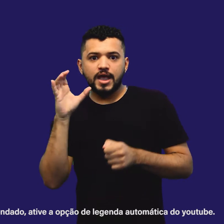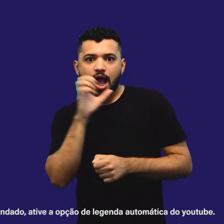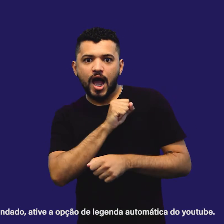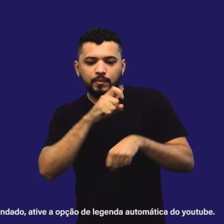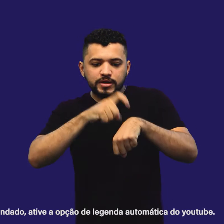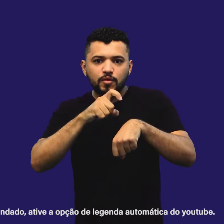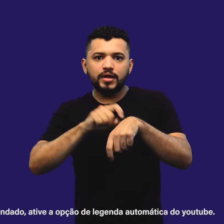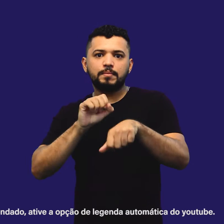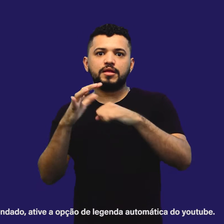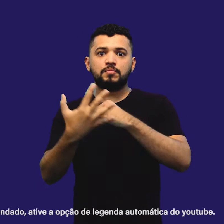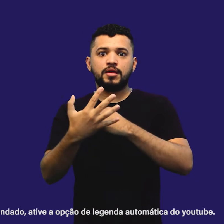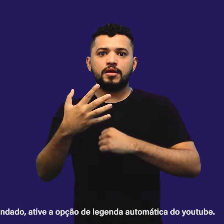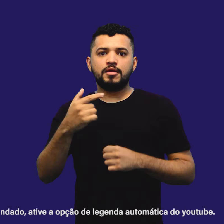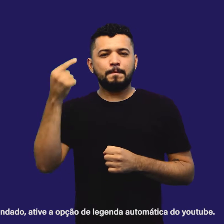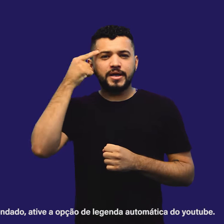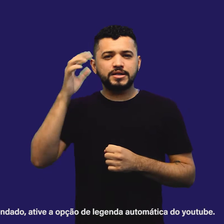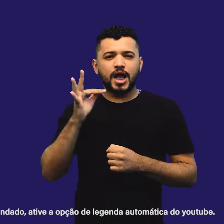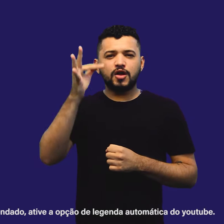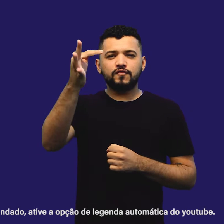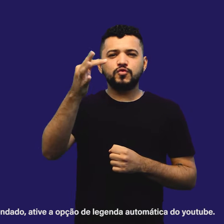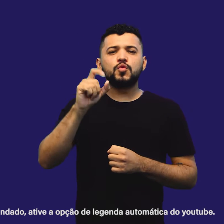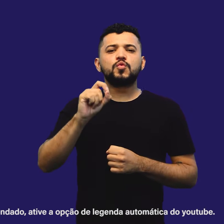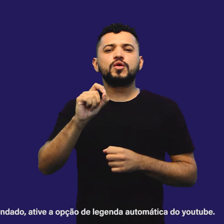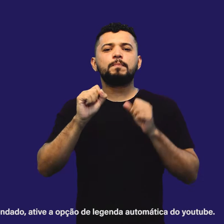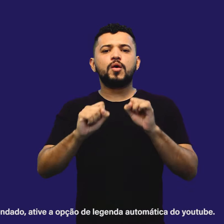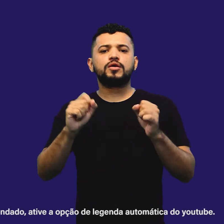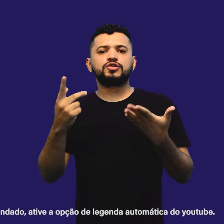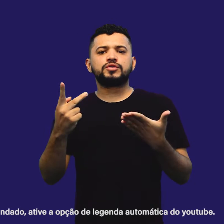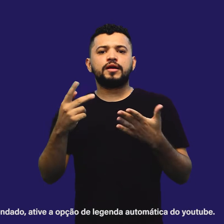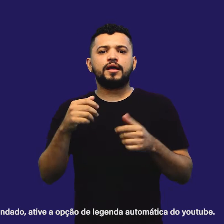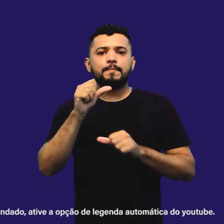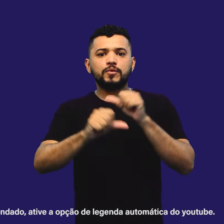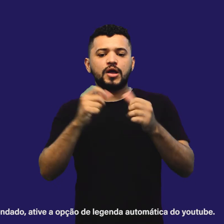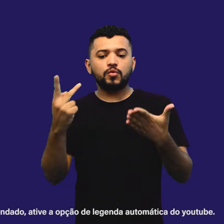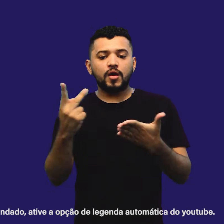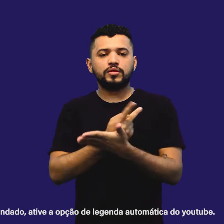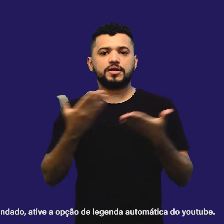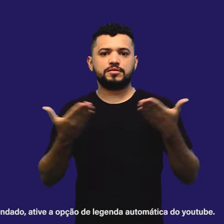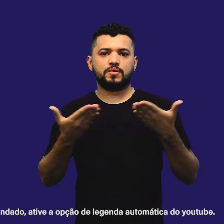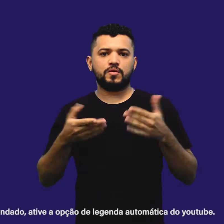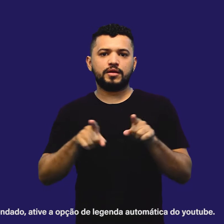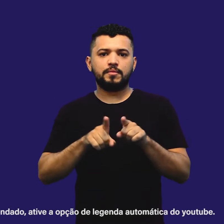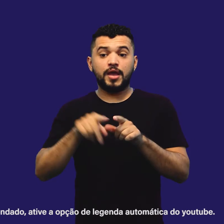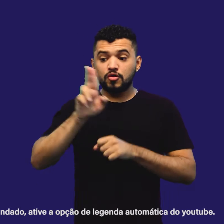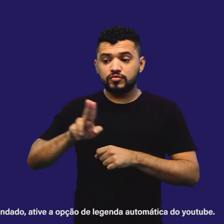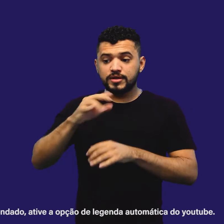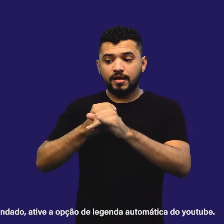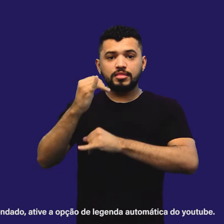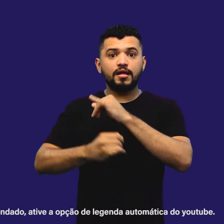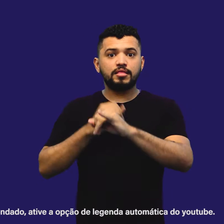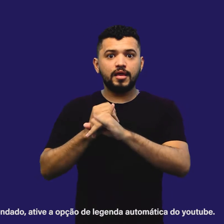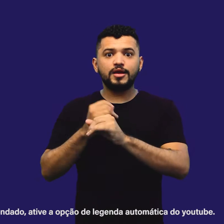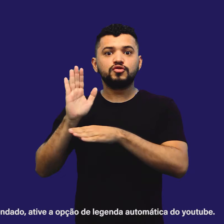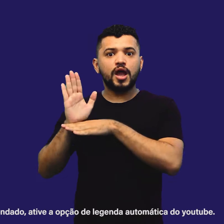nesse momento, ter uma visão lúcida do que estava acontecendo, foi muito importante, né? Usar primeiro da internet, que era a